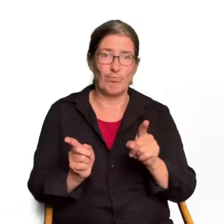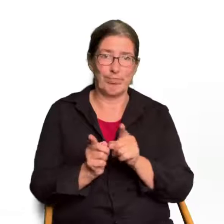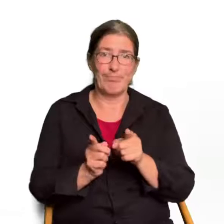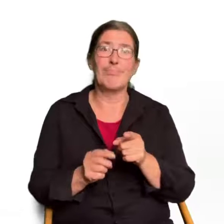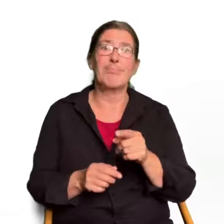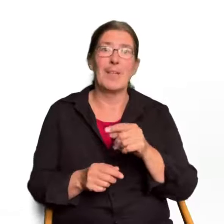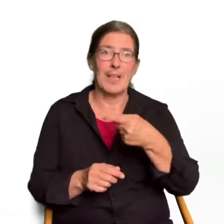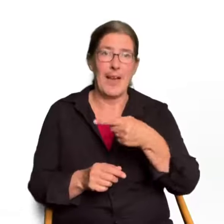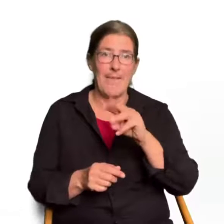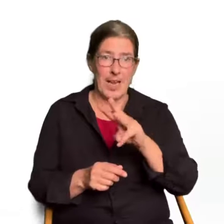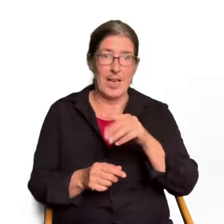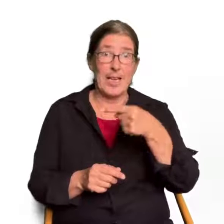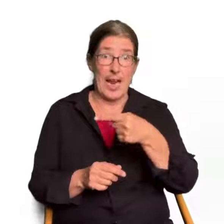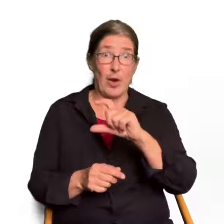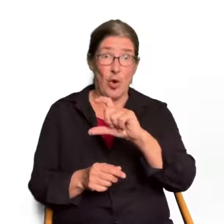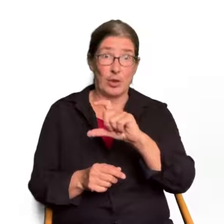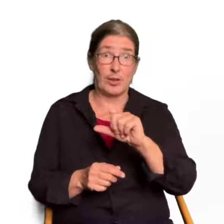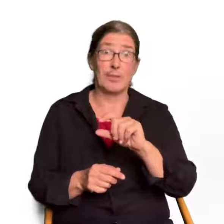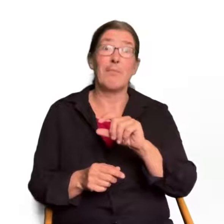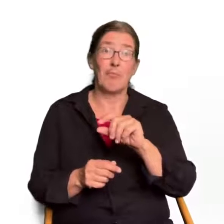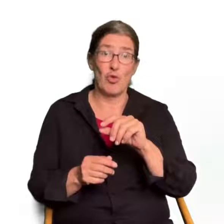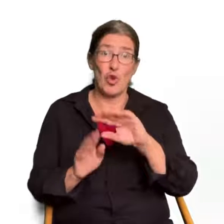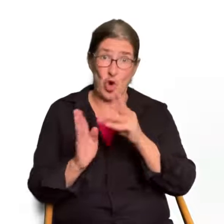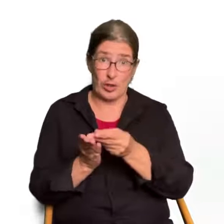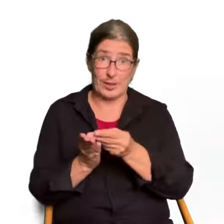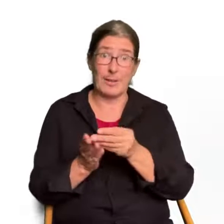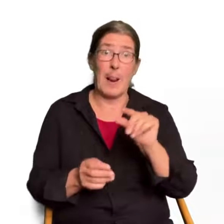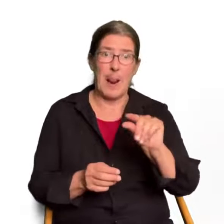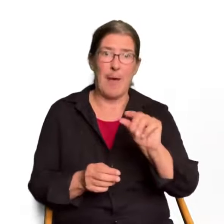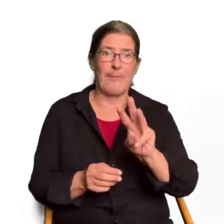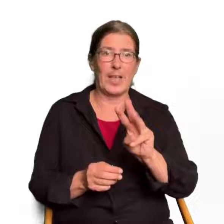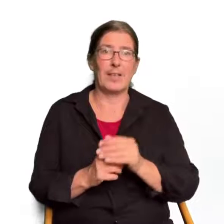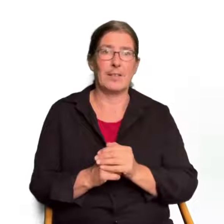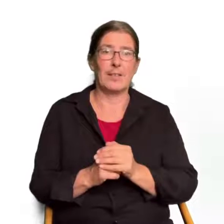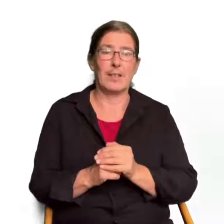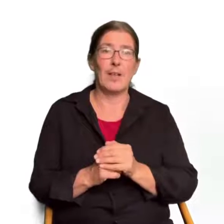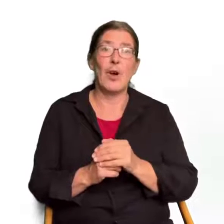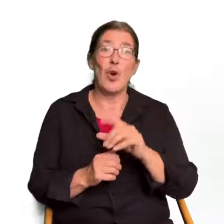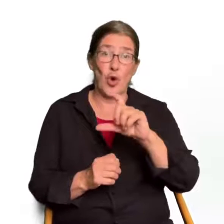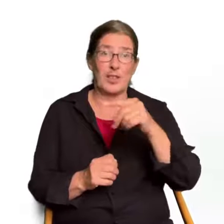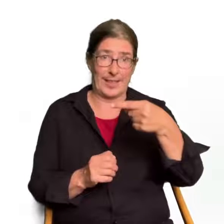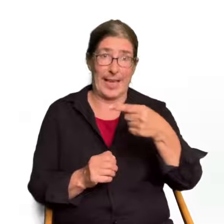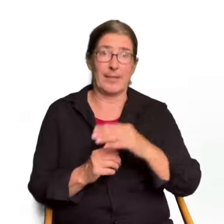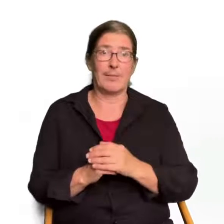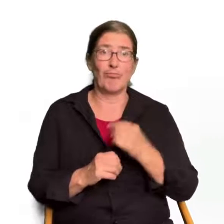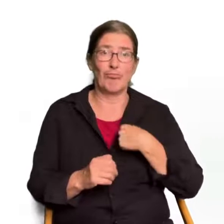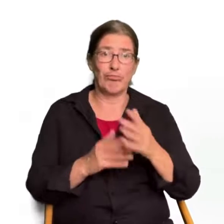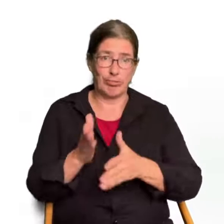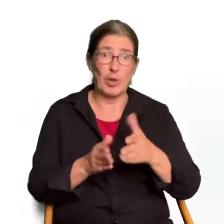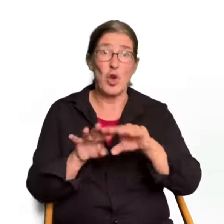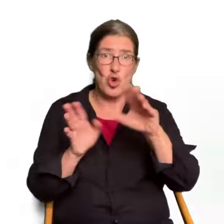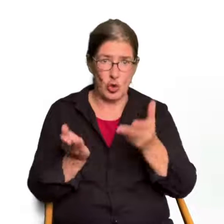abgekürzt GW das große g für Grund und das kleine B für Wert oder einfach nur ein großes g ich